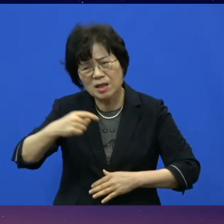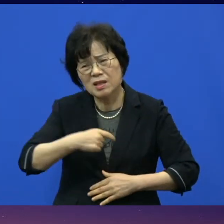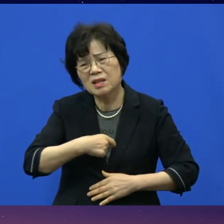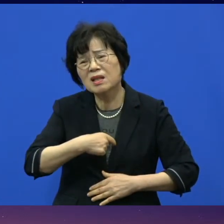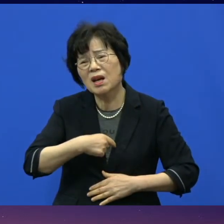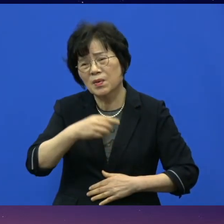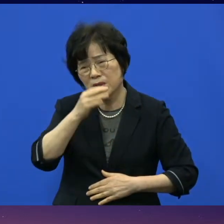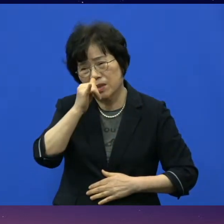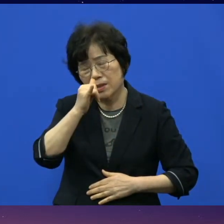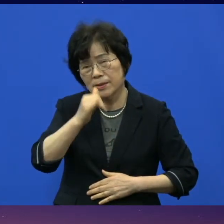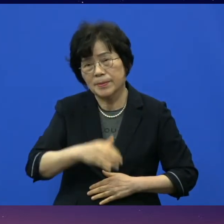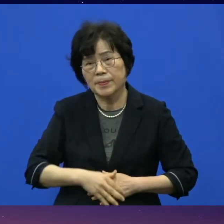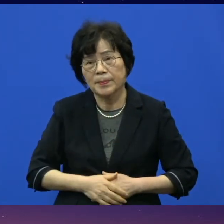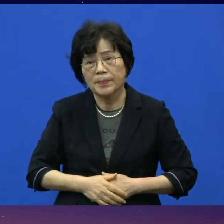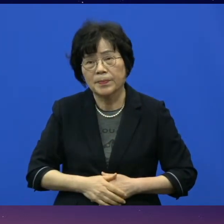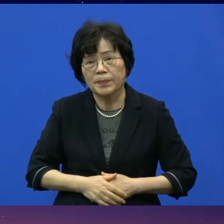잘.